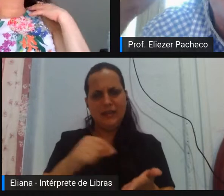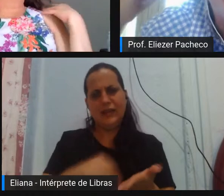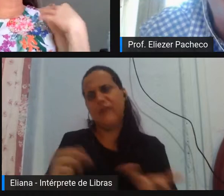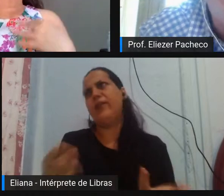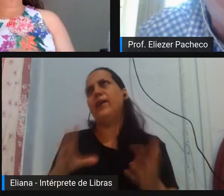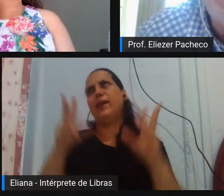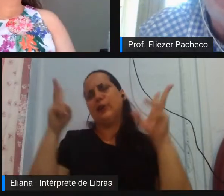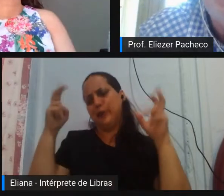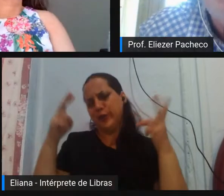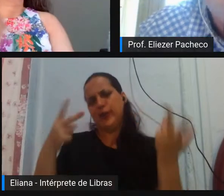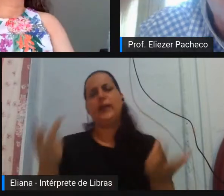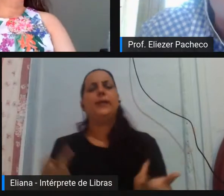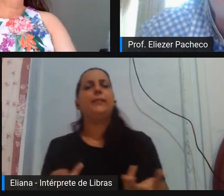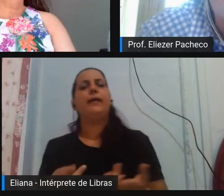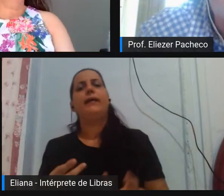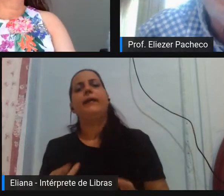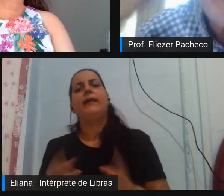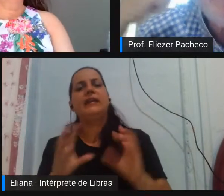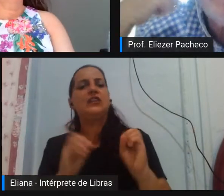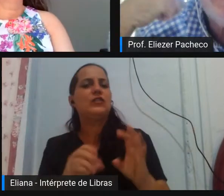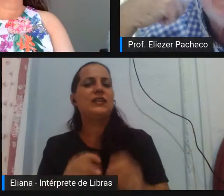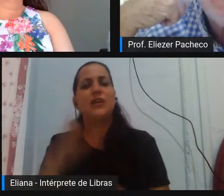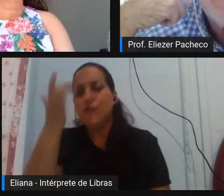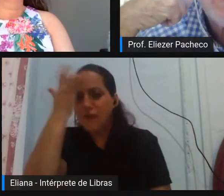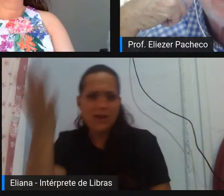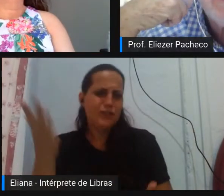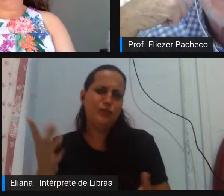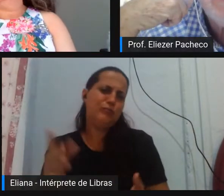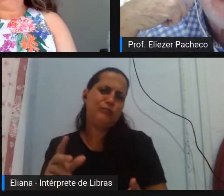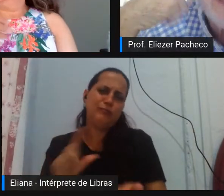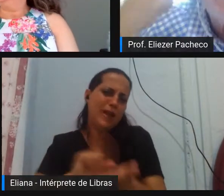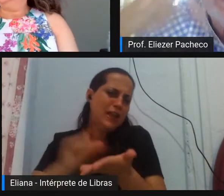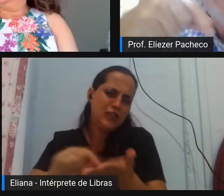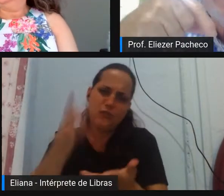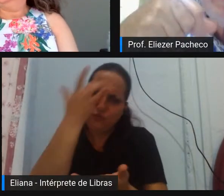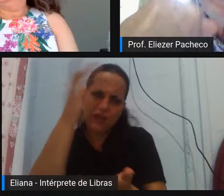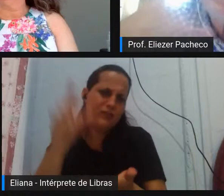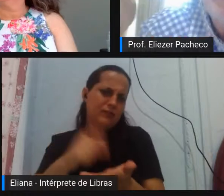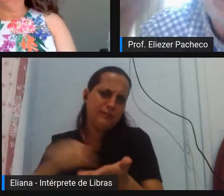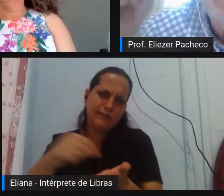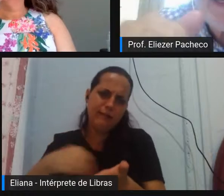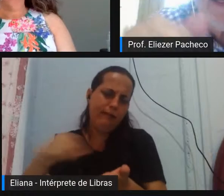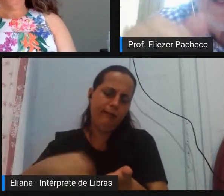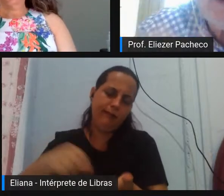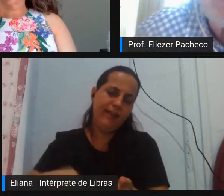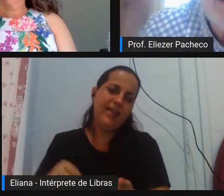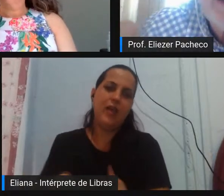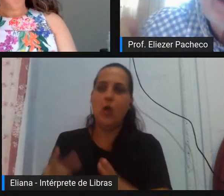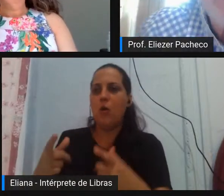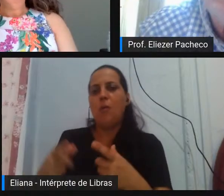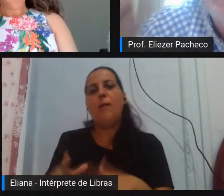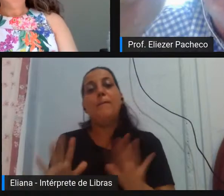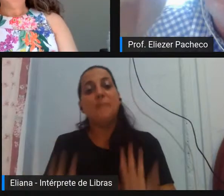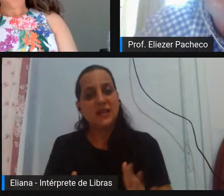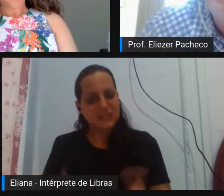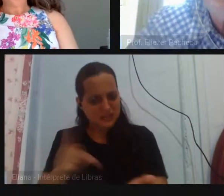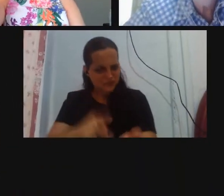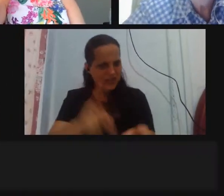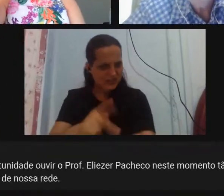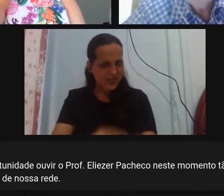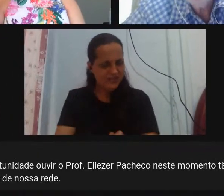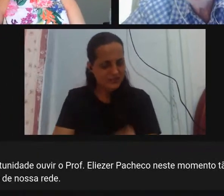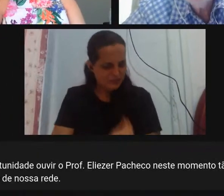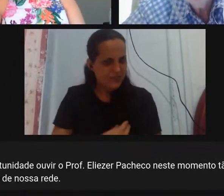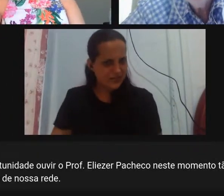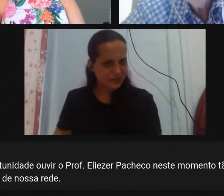progressista, revolucionária, isso muita gente escreve. Agora, realizar no concreto, na vida,